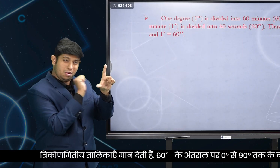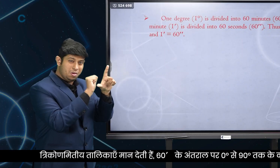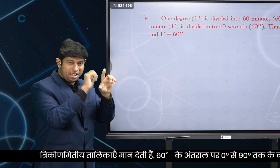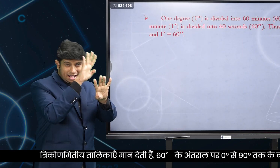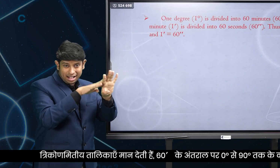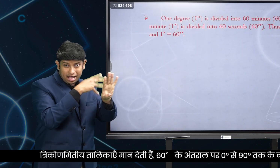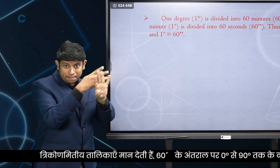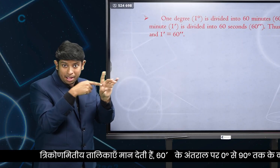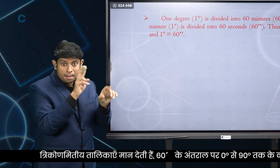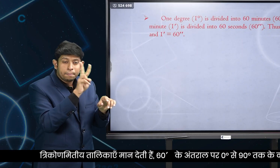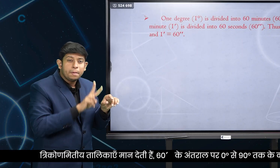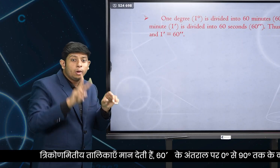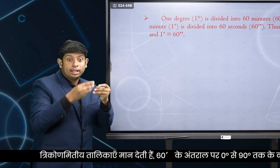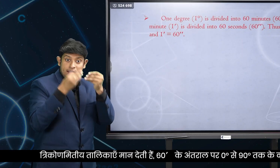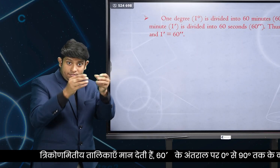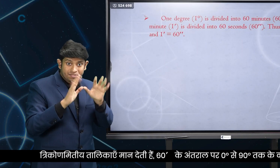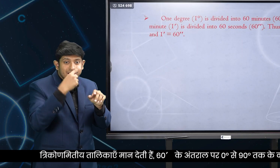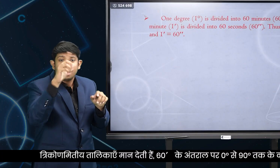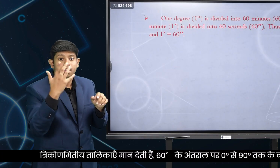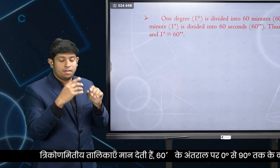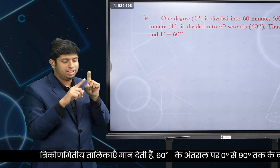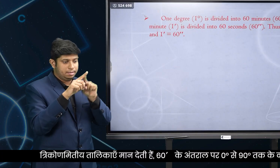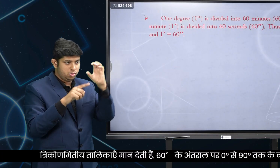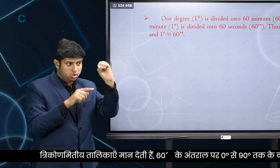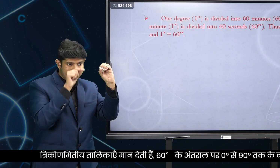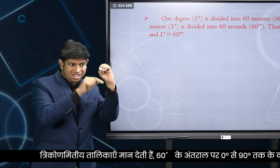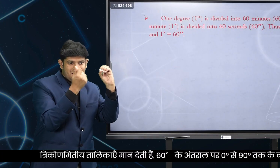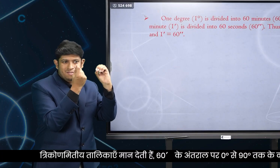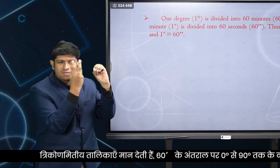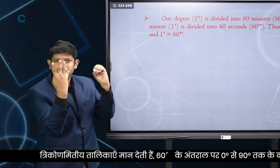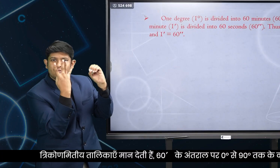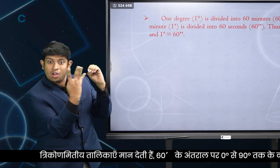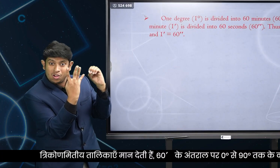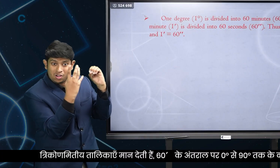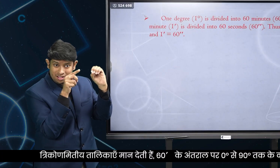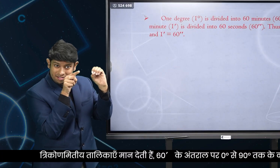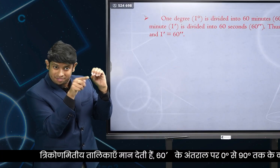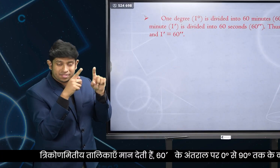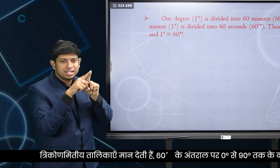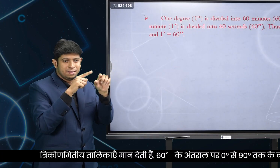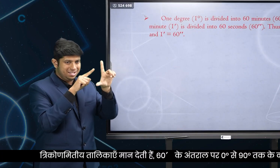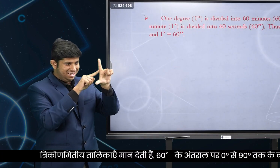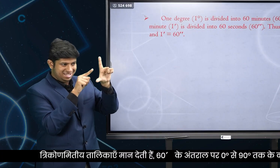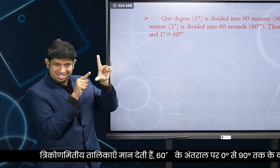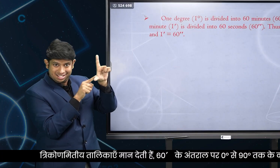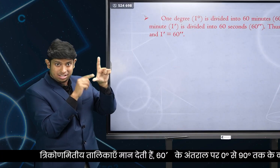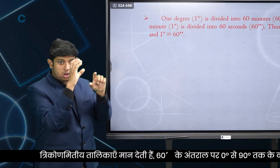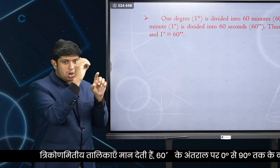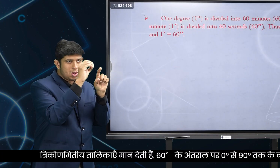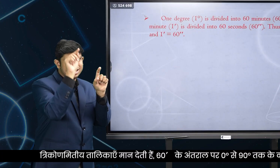त्रिकोणमितीय तालिकाएं मान देती है। 60 मिनट के अंतराल पर 0 डिग्री से 90 डिग्री तक के कोणों